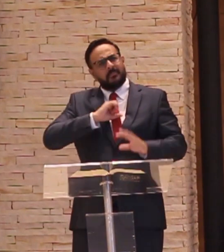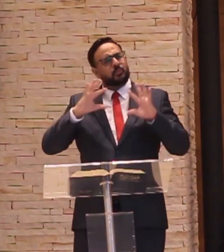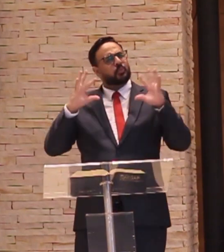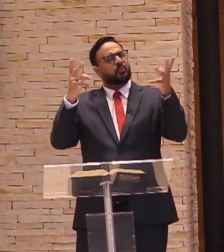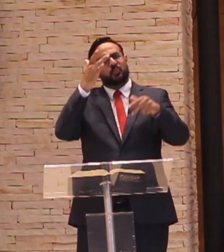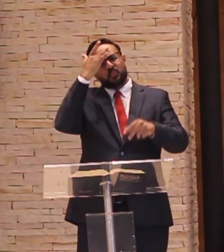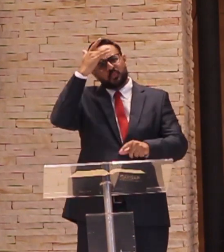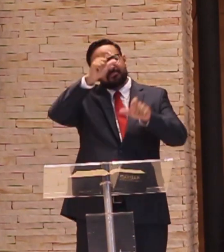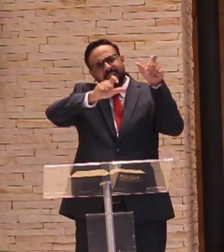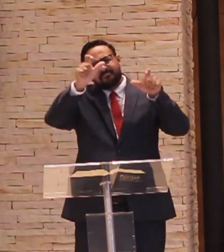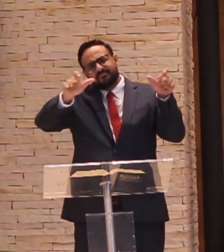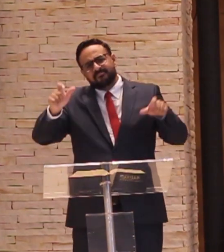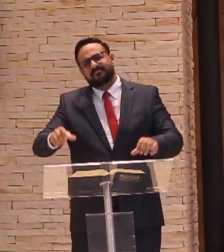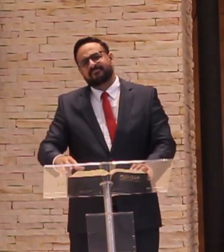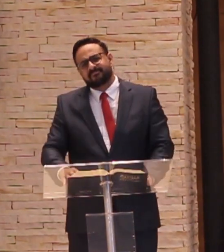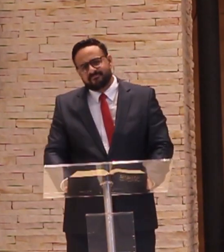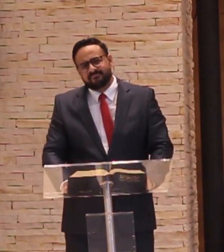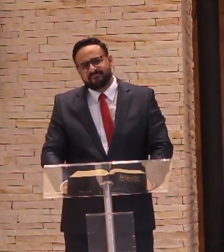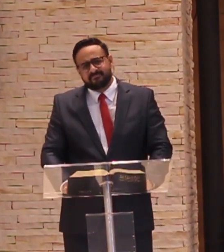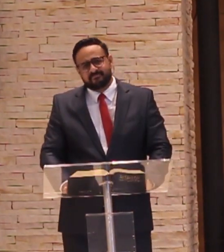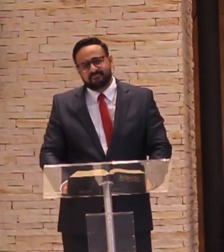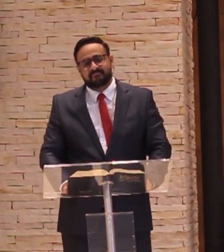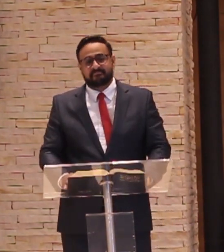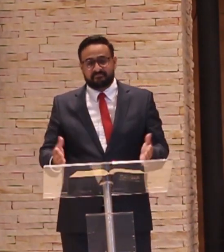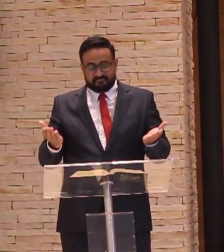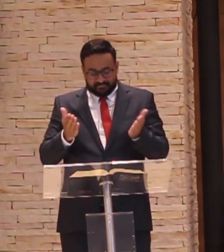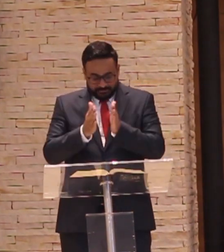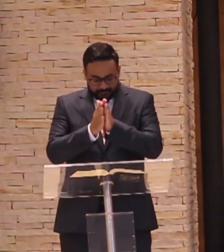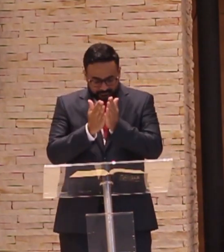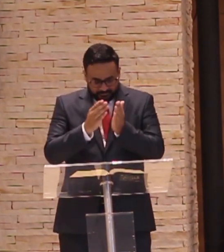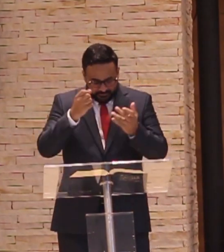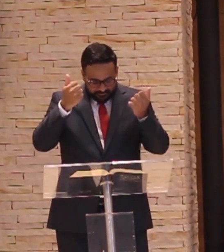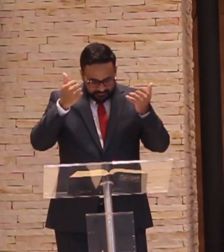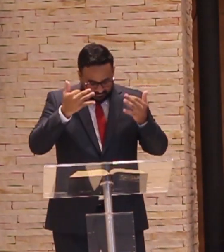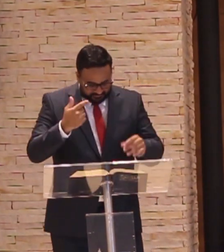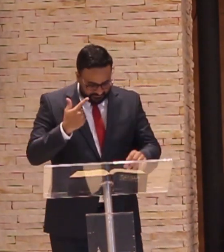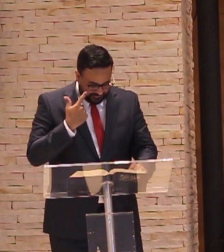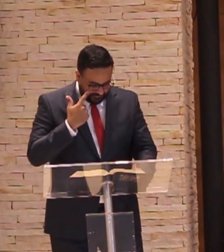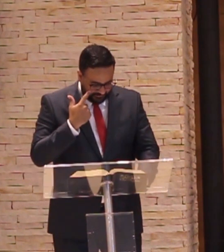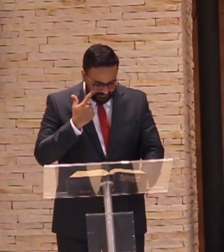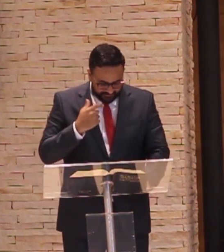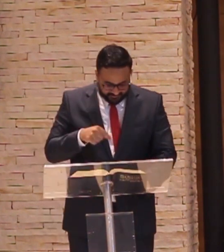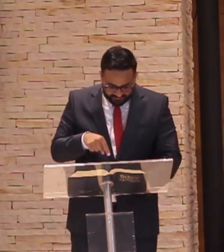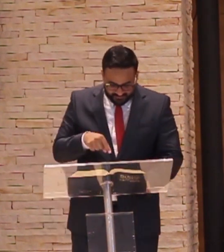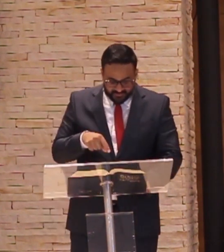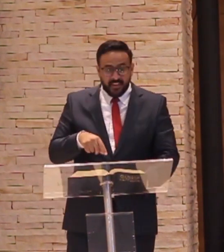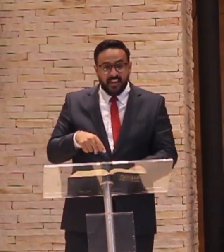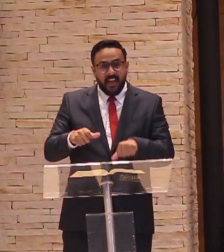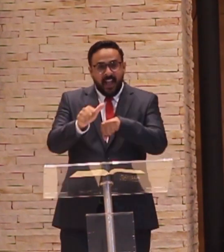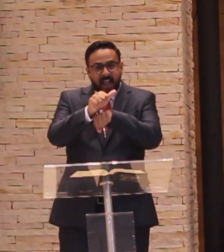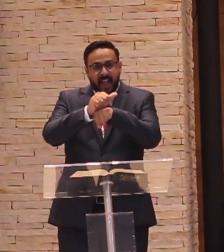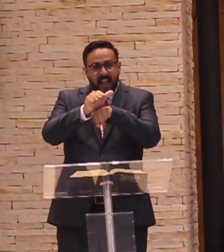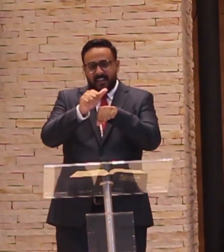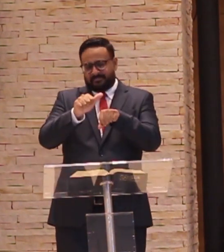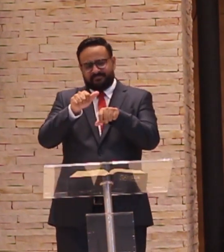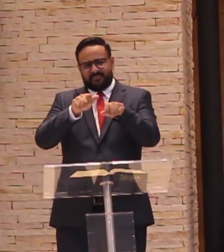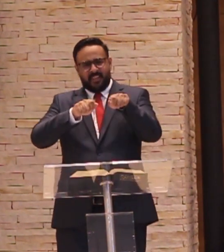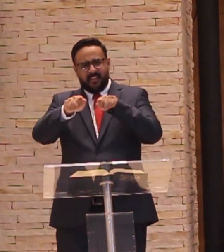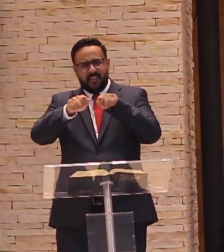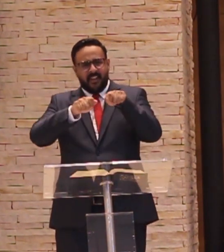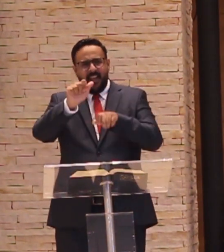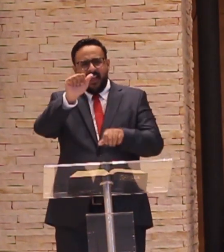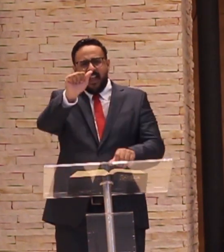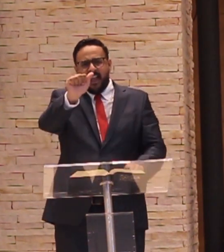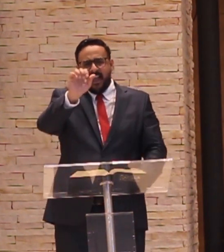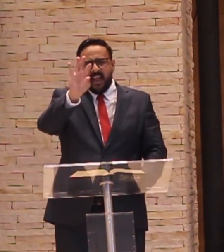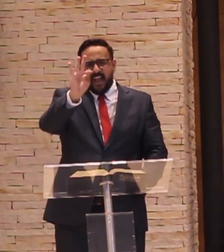amor que Deus tem por mim, por você e por todas as pessoas. Na Bíblia, nós vamos encontrar mais coisas.